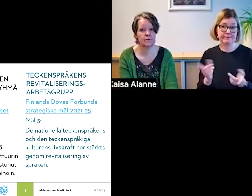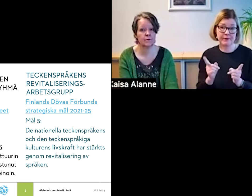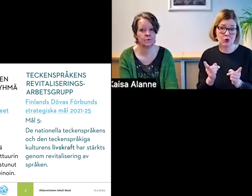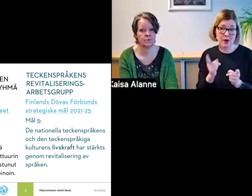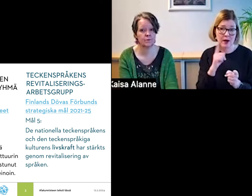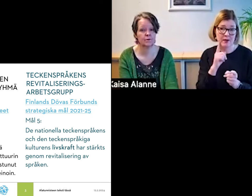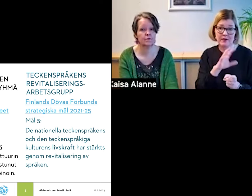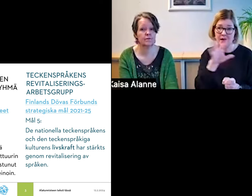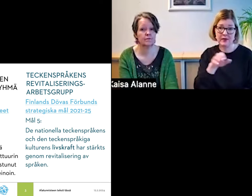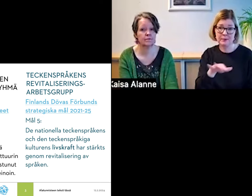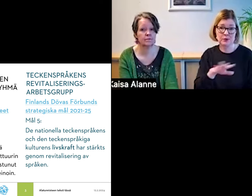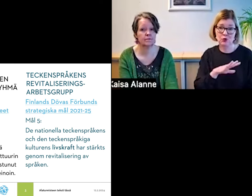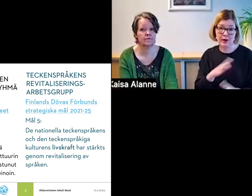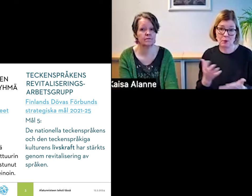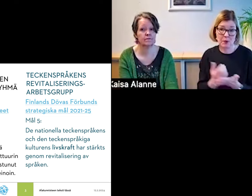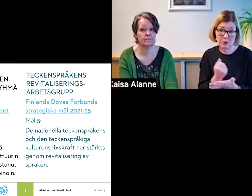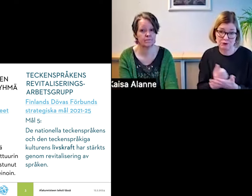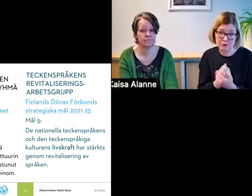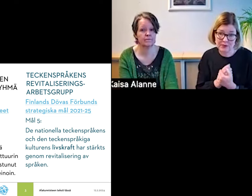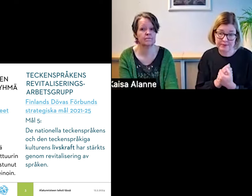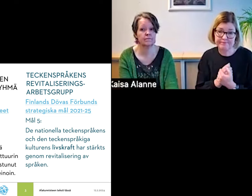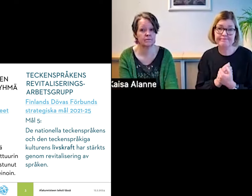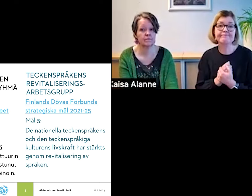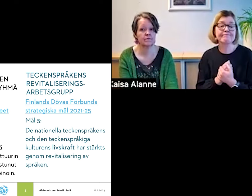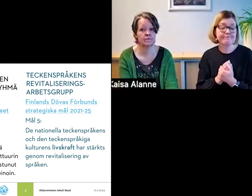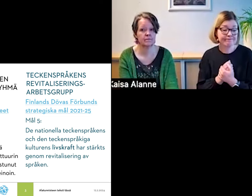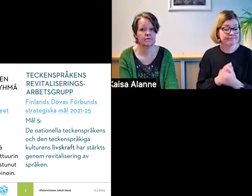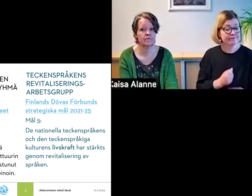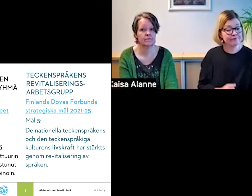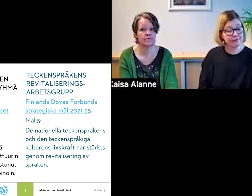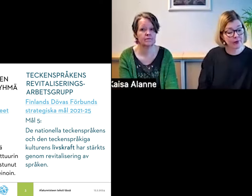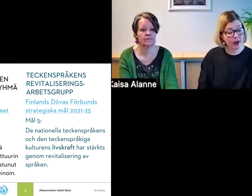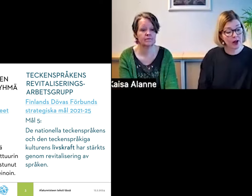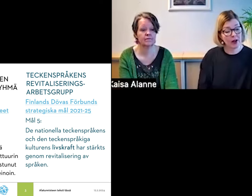viittovia kavereita ei juurikaan aina kaikilla lapsilla ole.